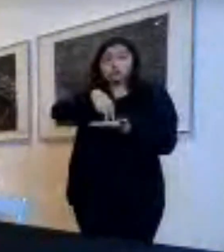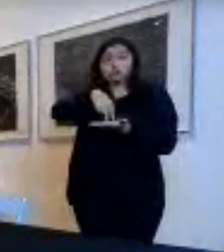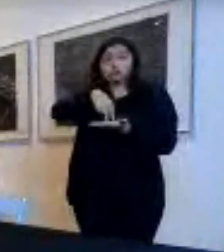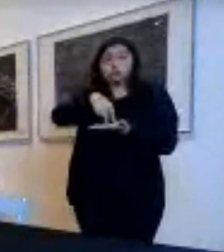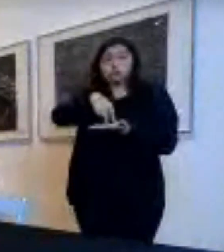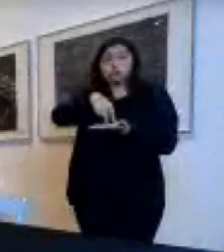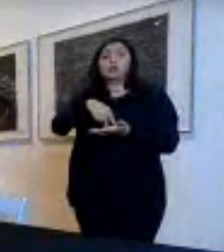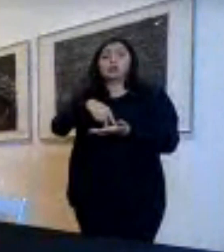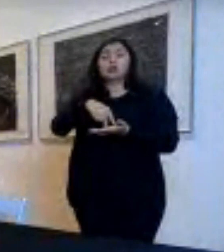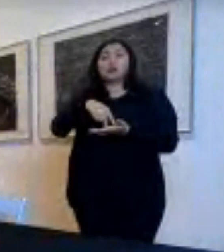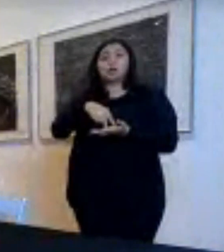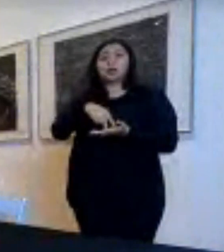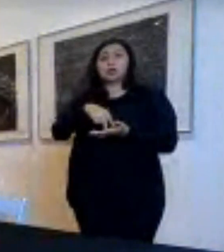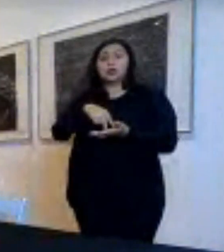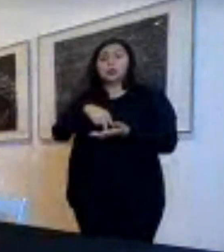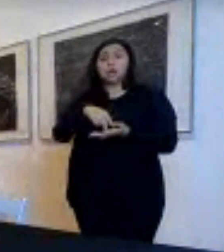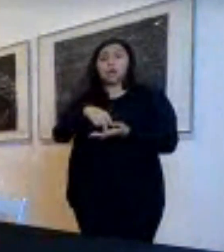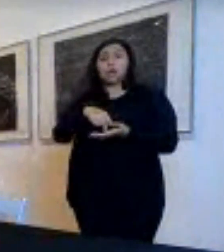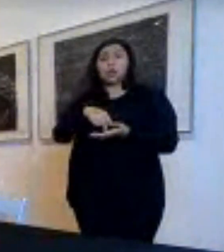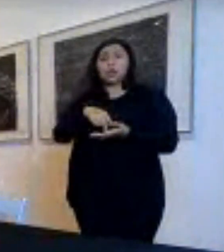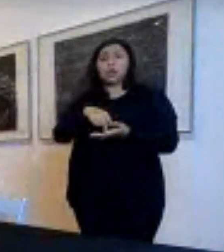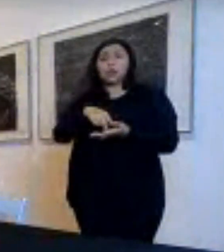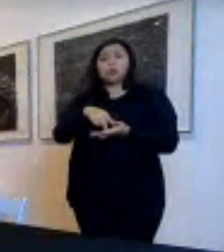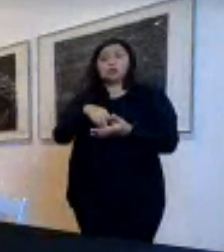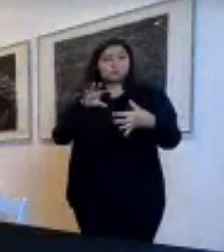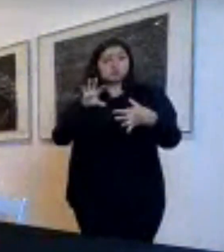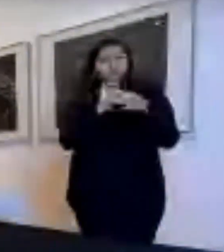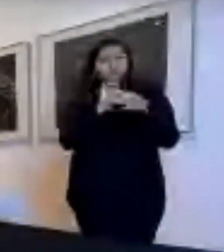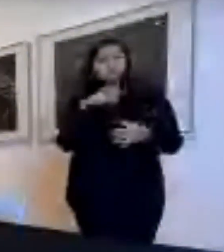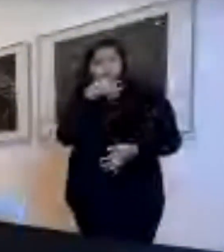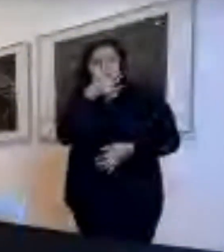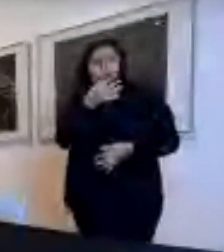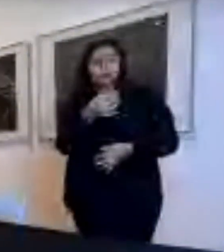convoca mucho todo lo que él nos ha señalado.